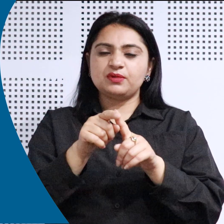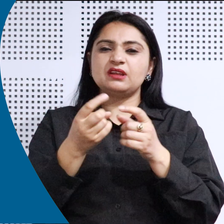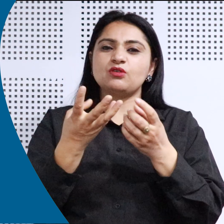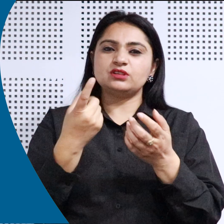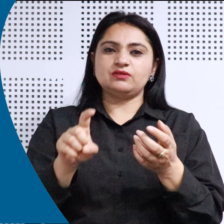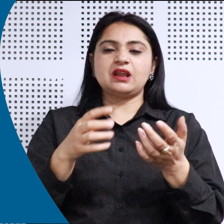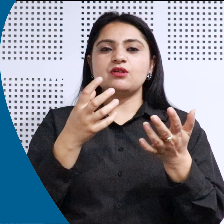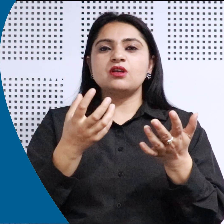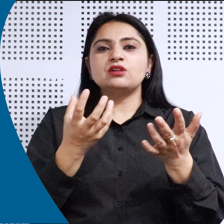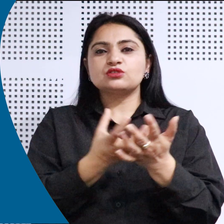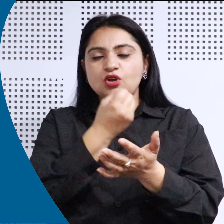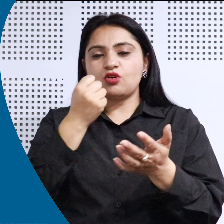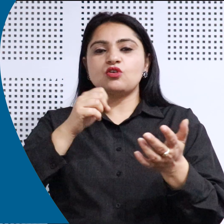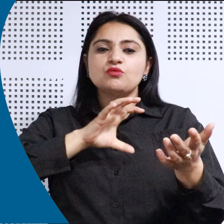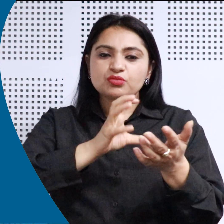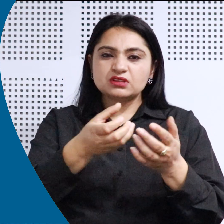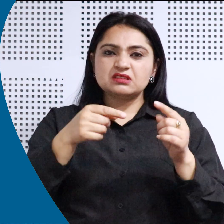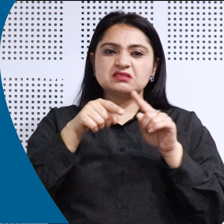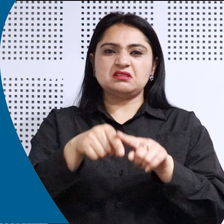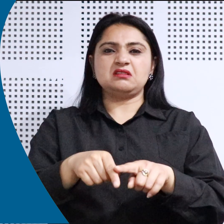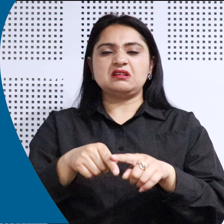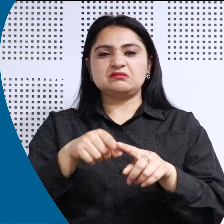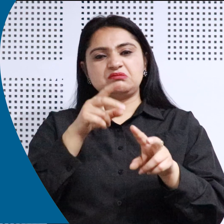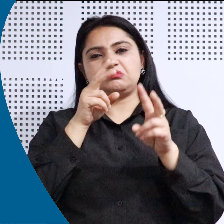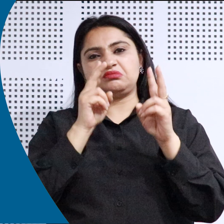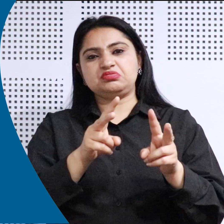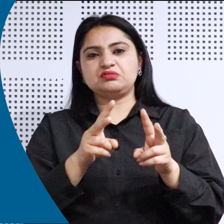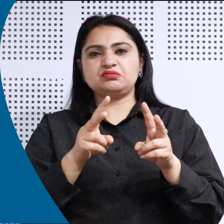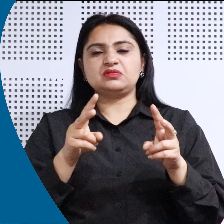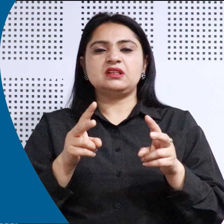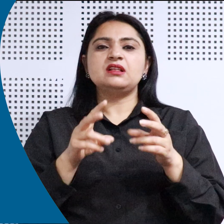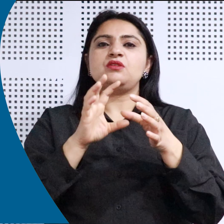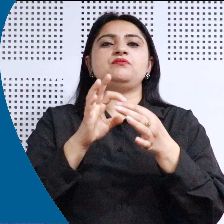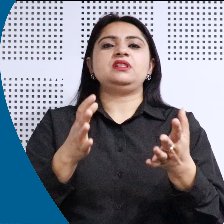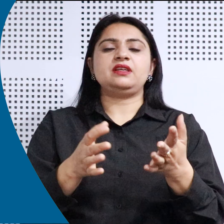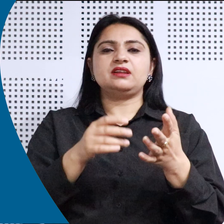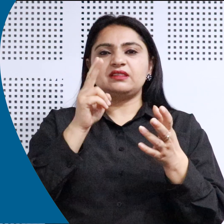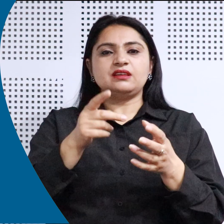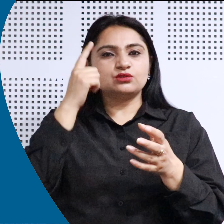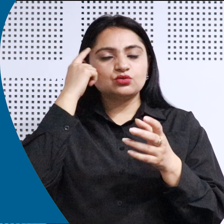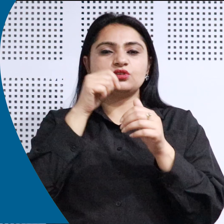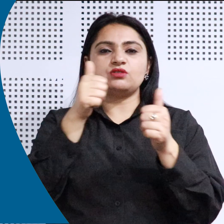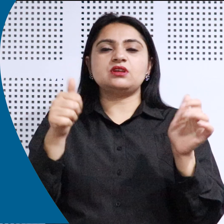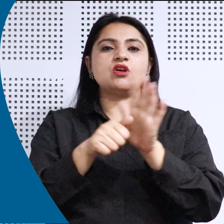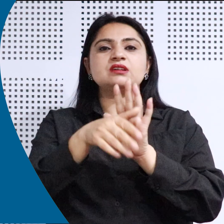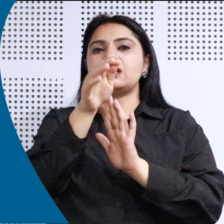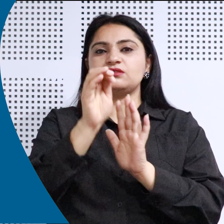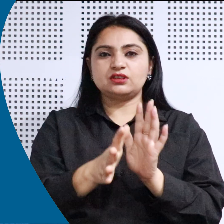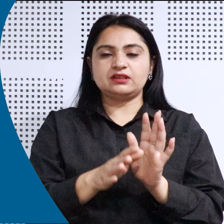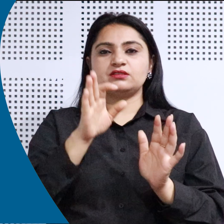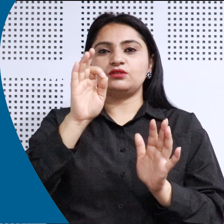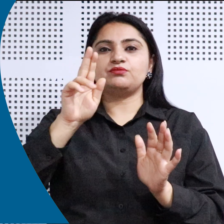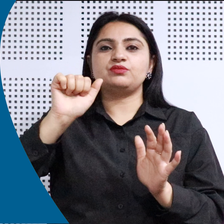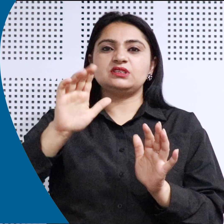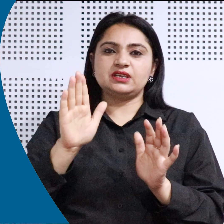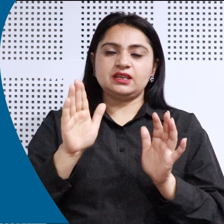संघसँग बाजिने चिन्ताले जनप्रतिनिधिहरू कानुन निर्माणमा सोचे जसरी अगाडि बढ्न सकेका छैनन्। विजय कुमार बौडेल,